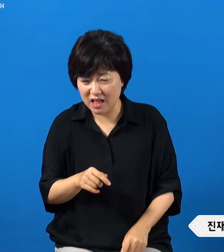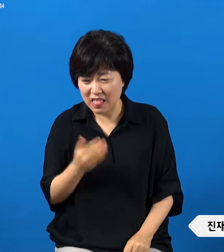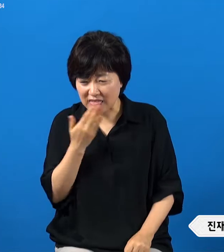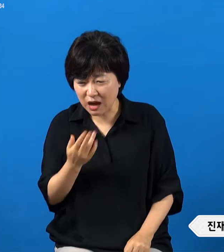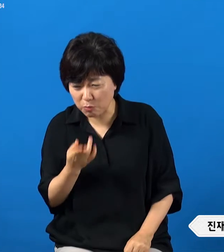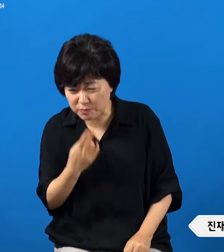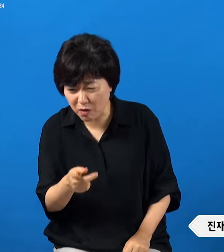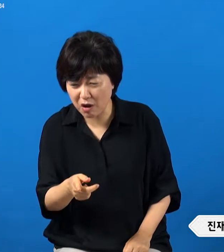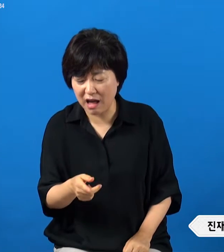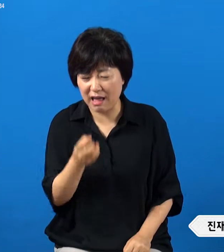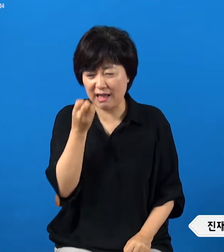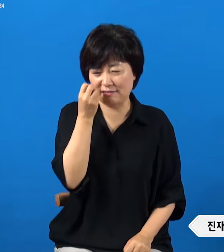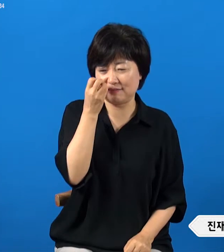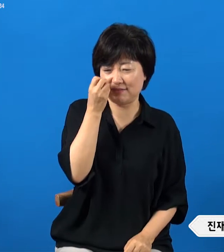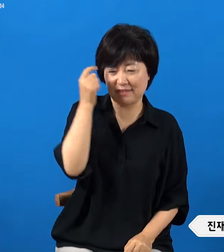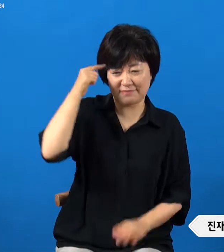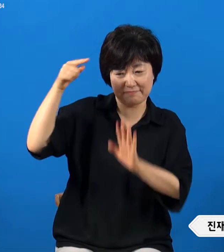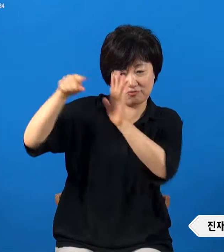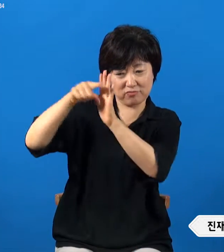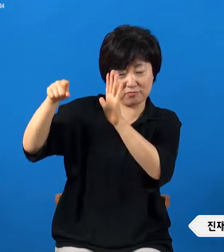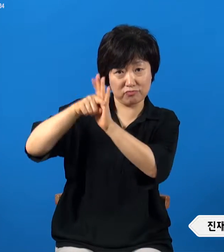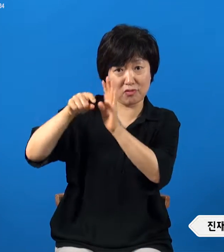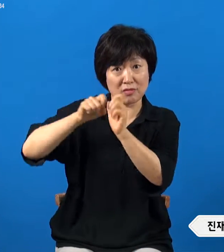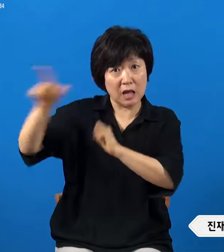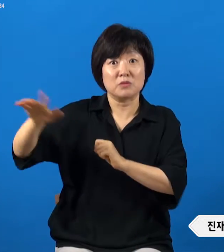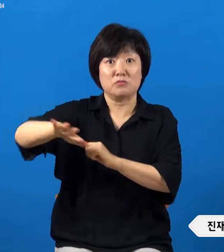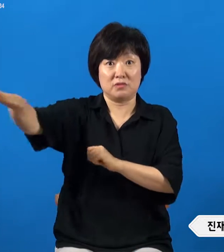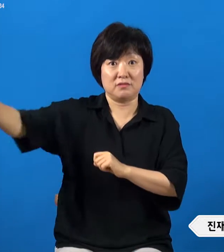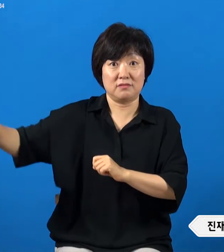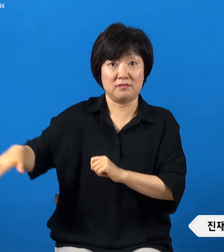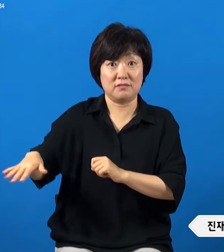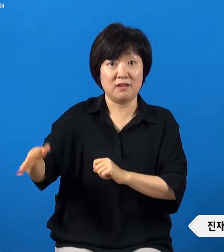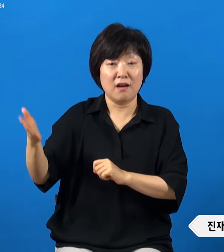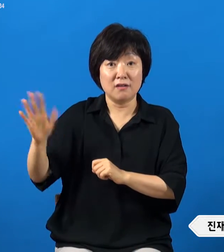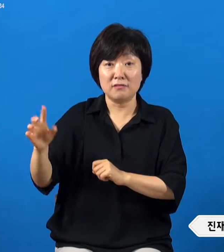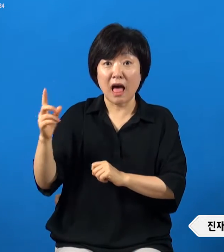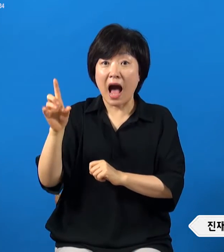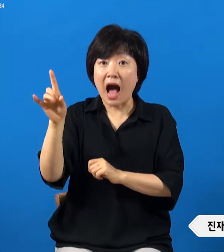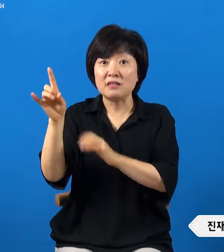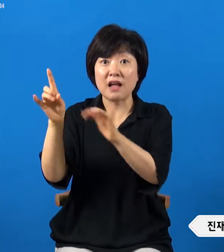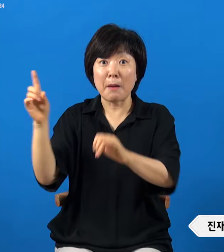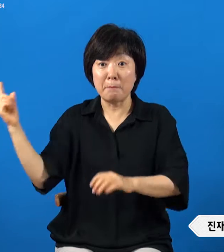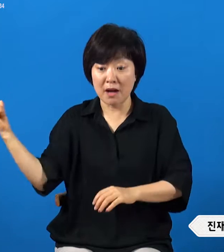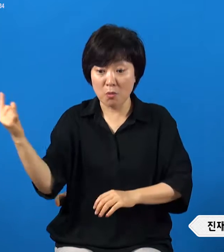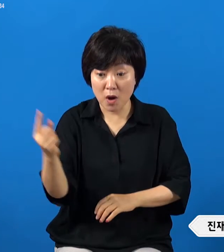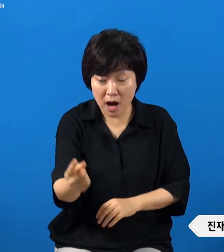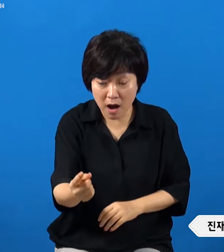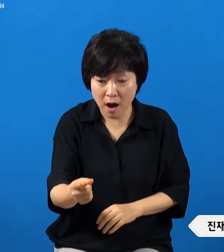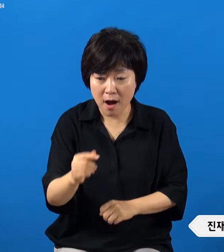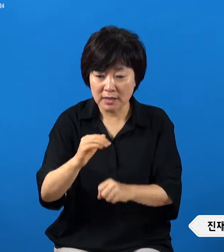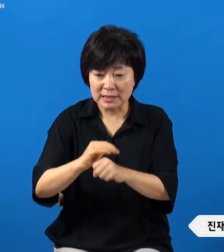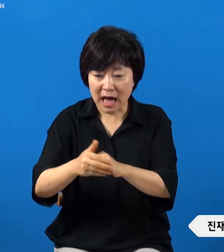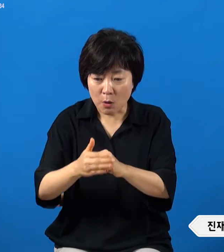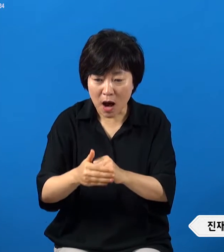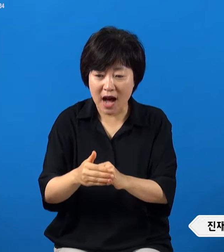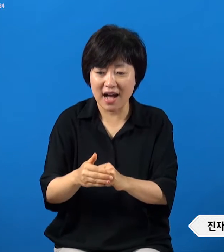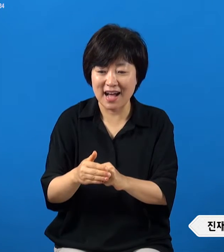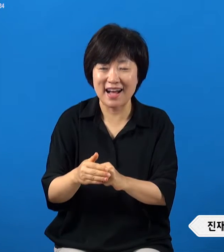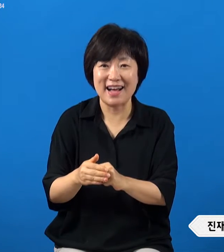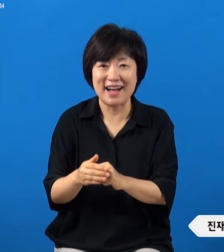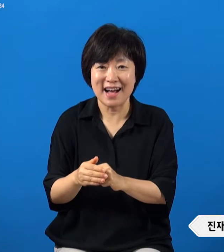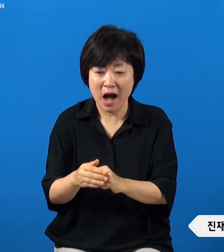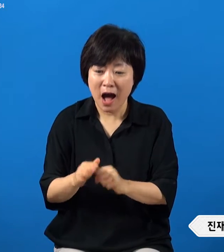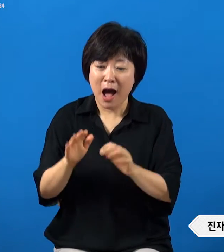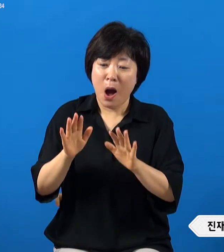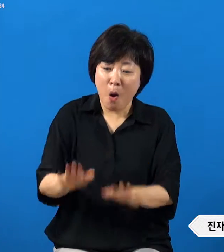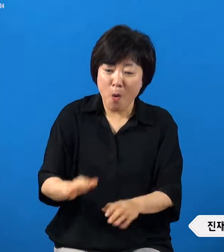달아요? 거의 부정적으로 얘기한답니다. 그런데 유독 한 사람만이 그 사과를 사러